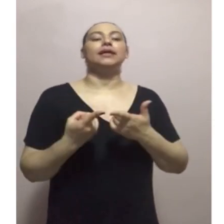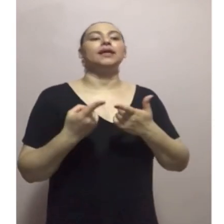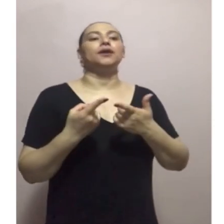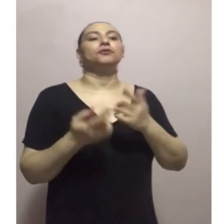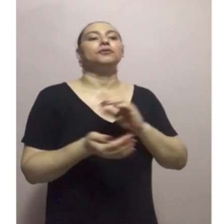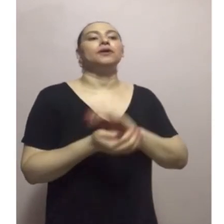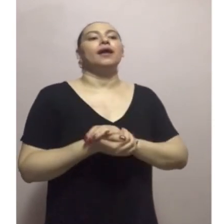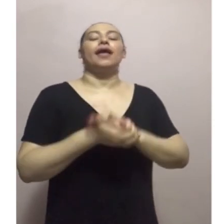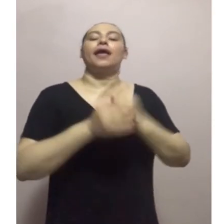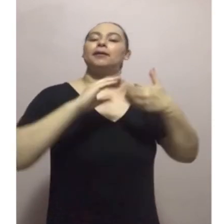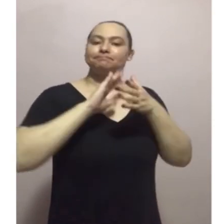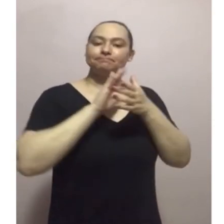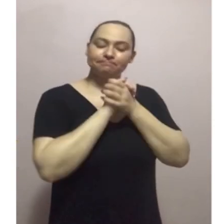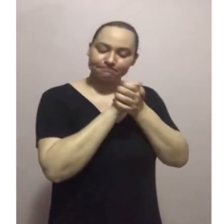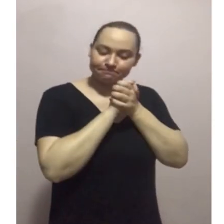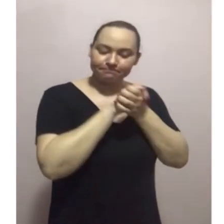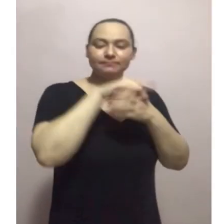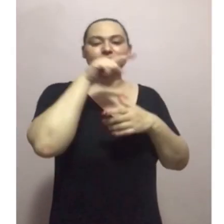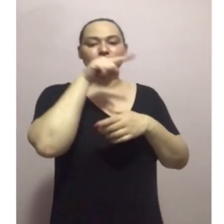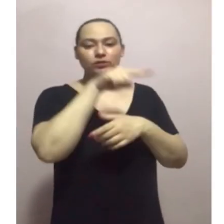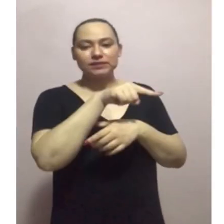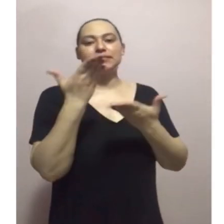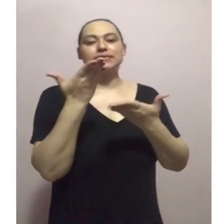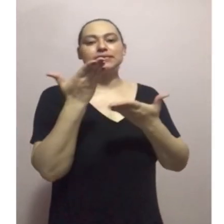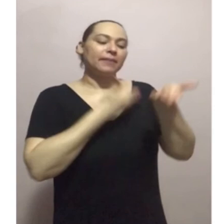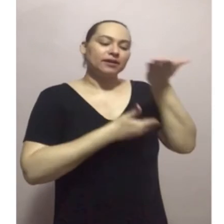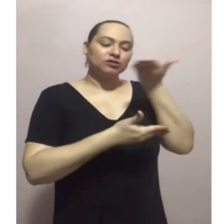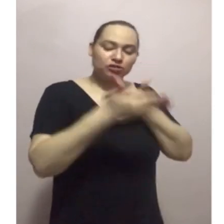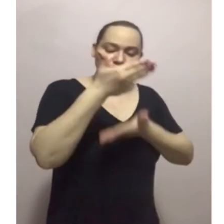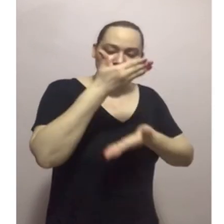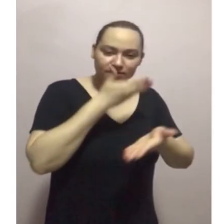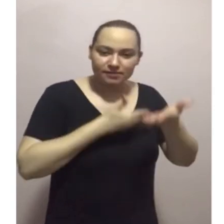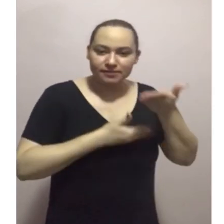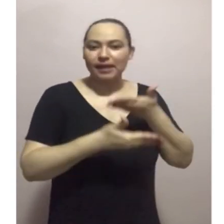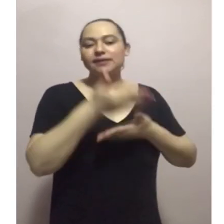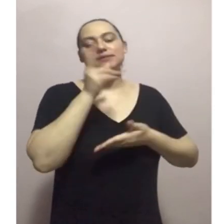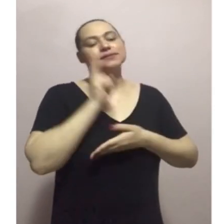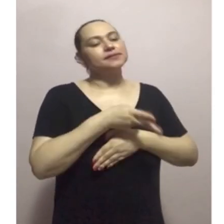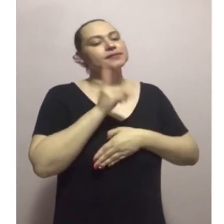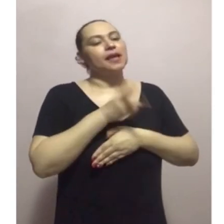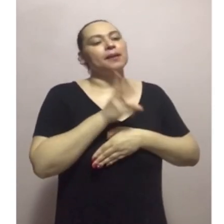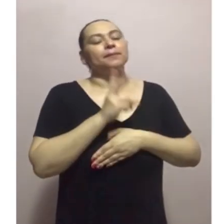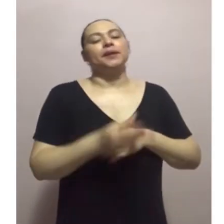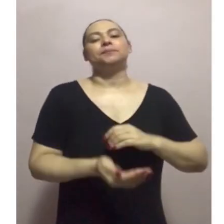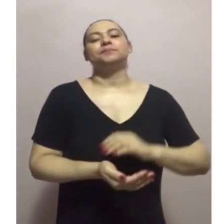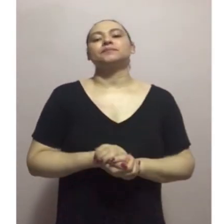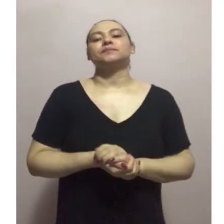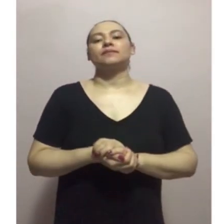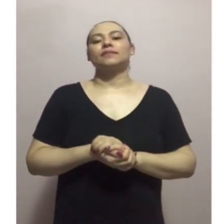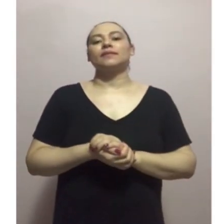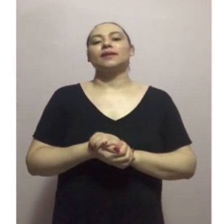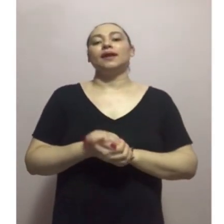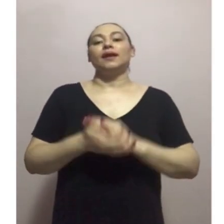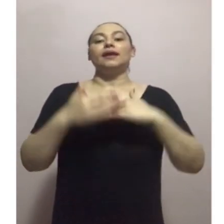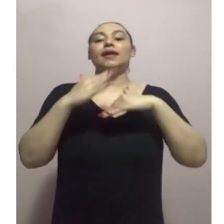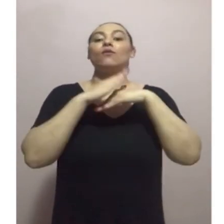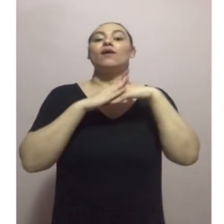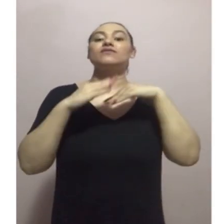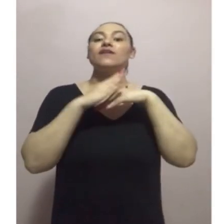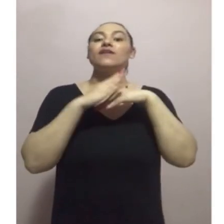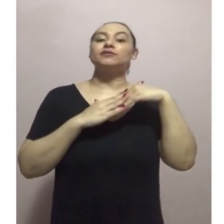complementar falando que a gente tem uma troca sempre, e é